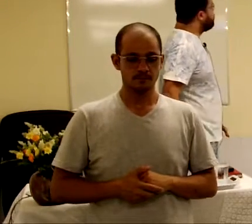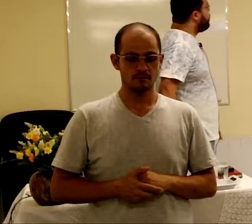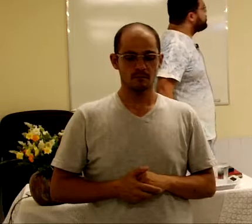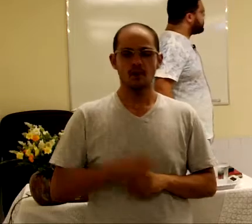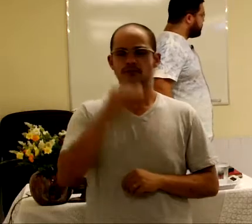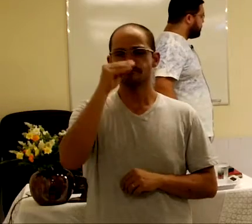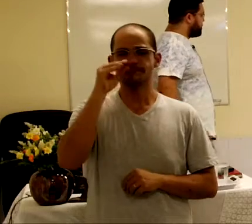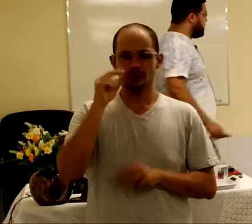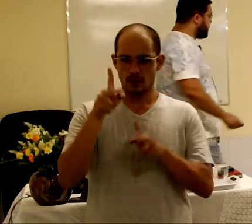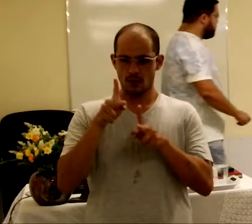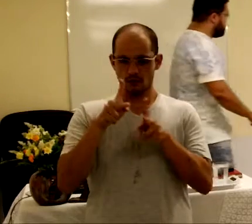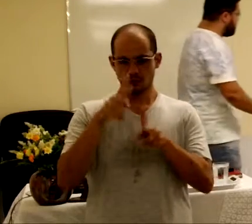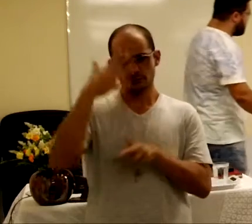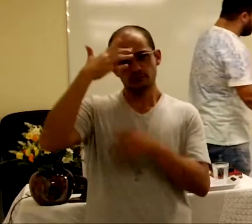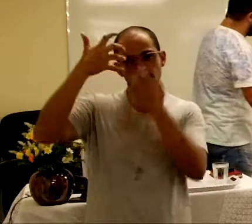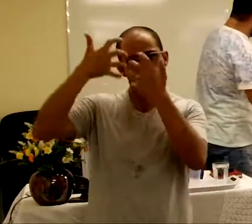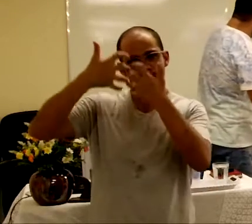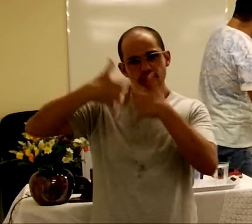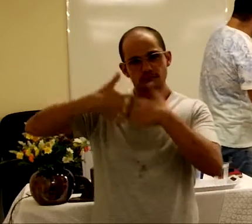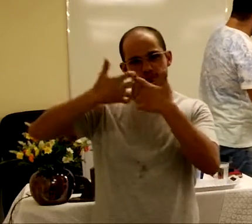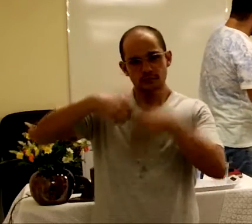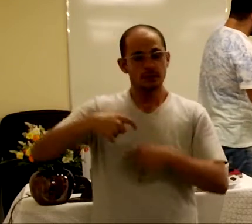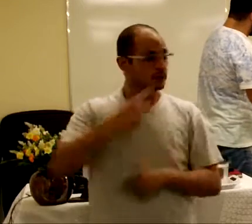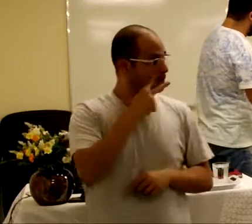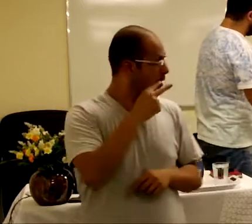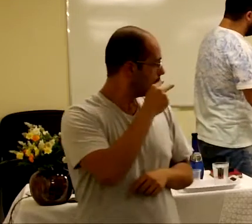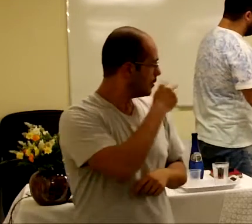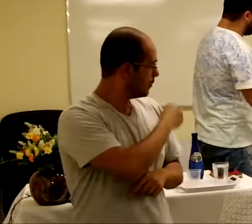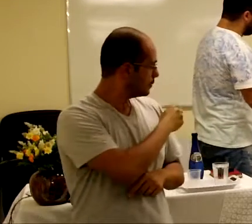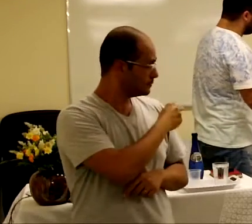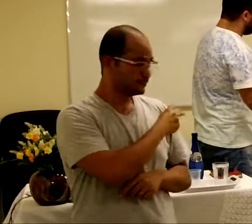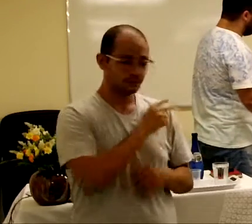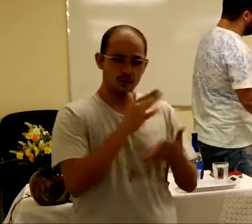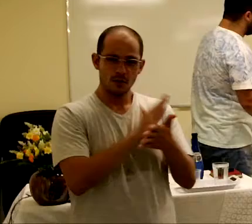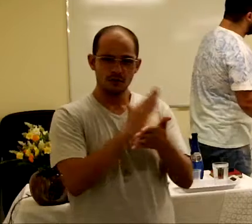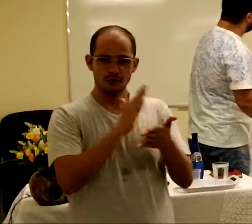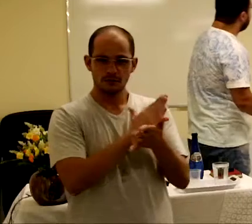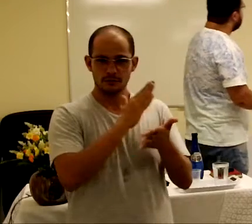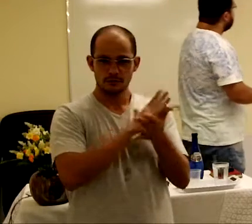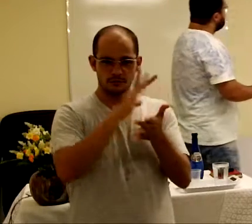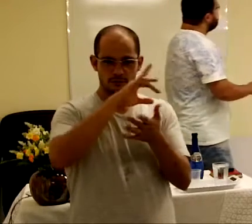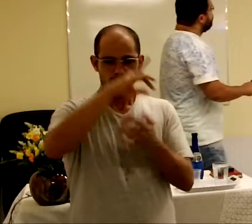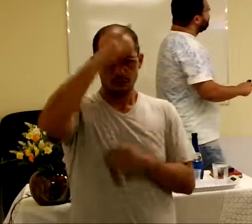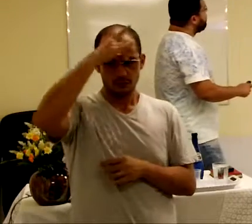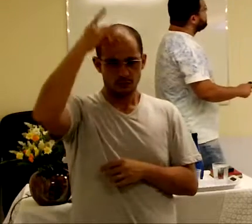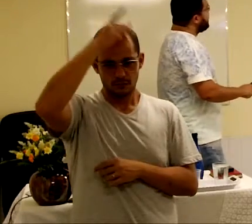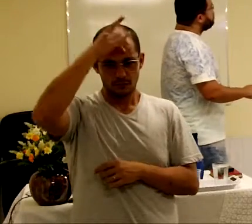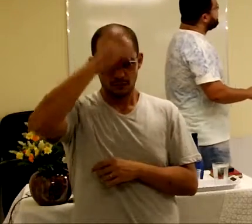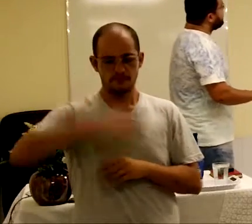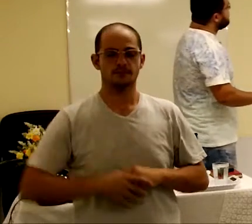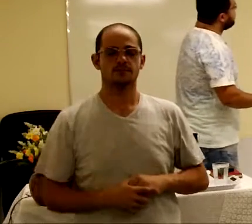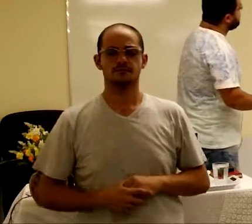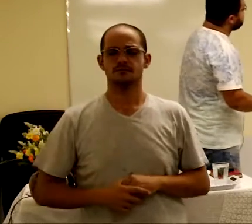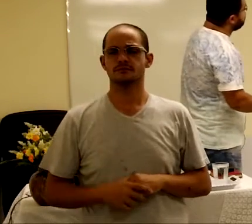Kardec continua o raciocínio, né? Também está no Livro dos Espíritos aqui, eu sempre coloco aqui, ó. Primeira parte, causas primárias. Do poder de